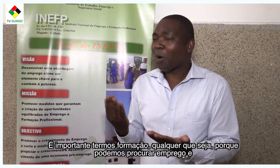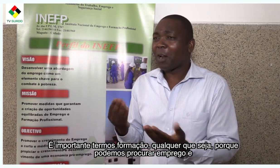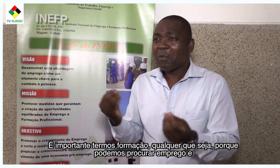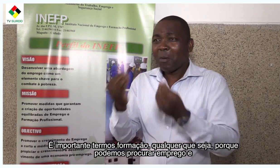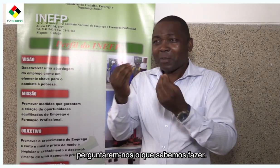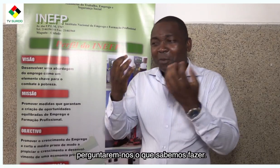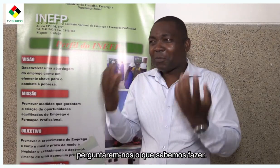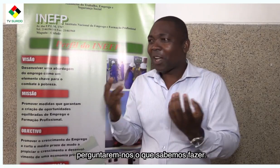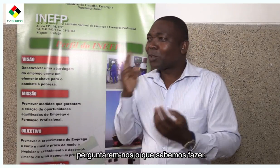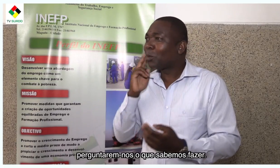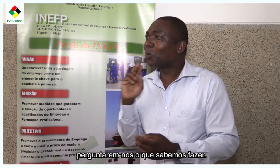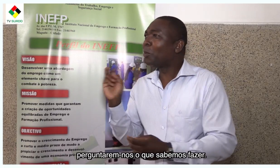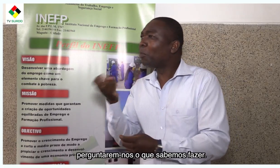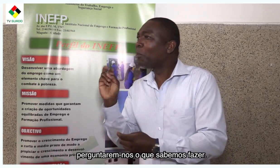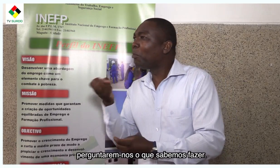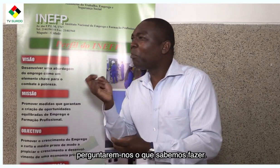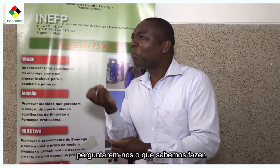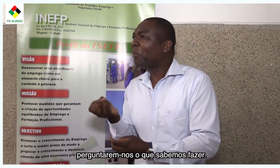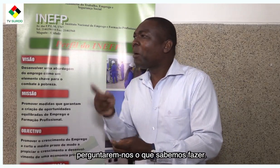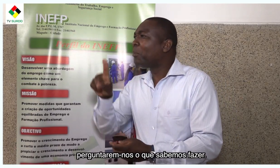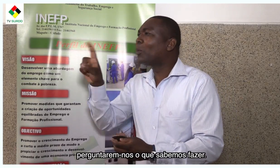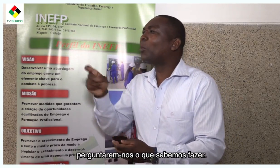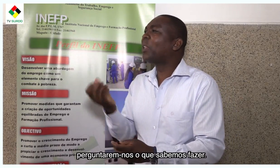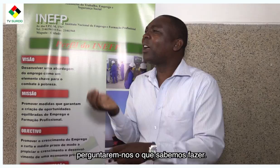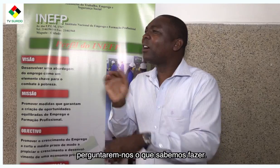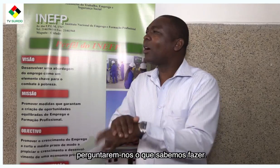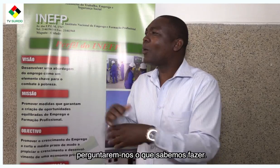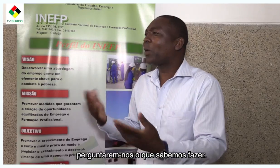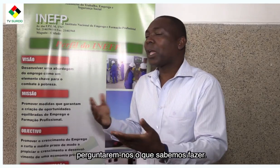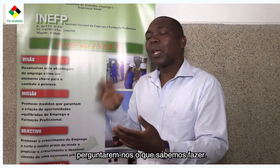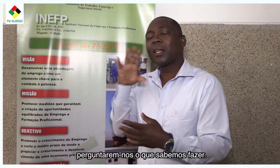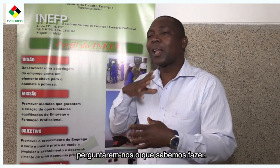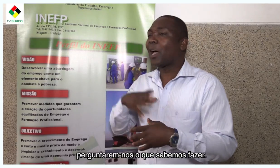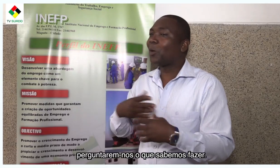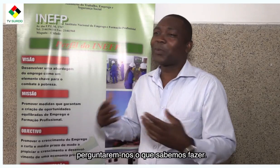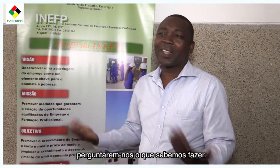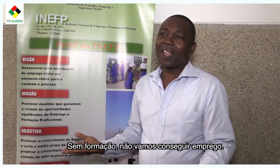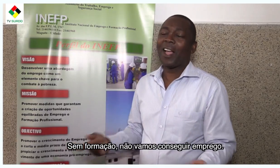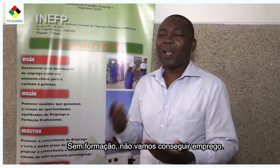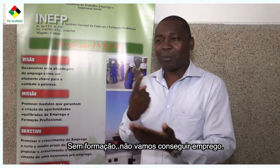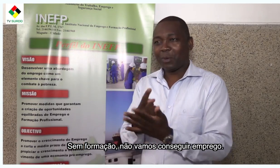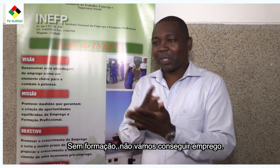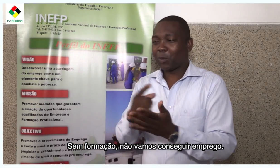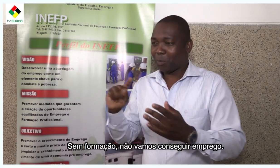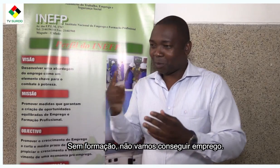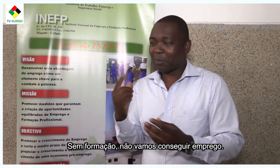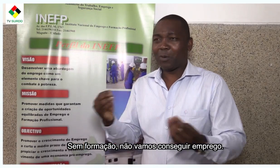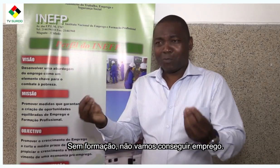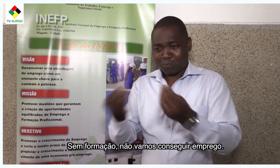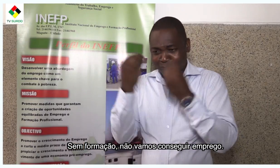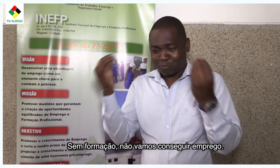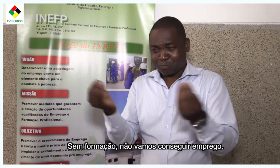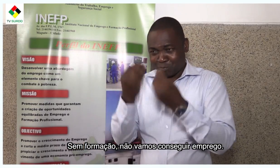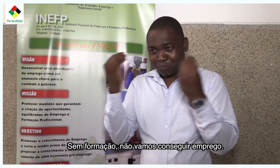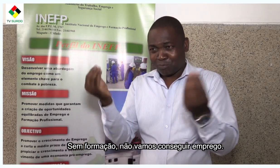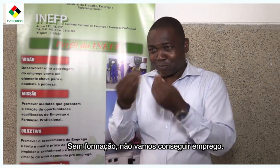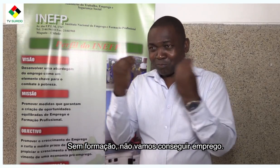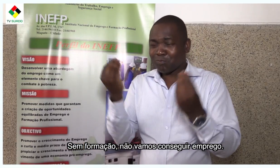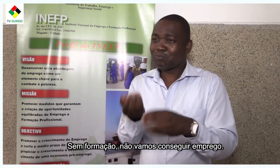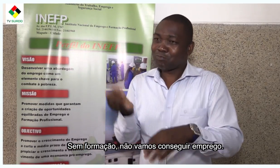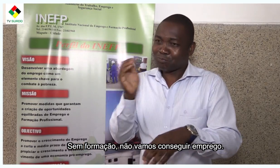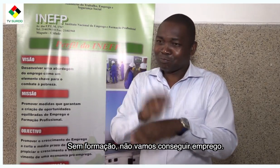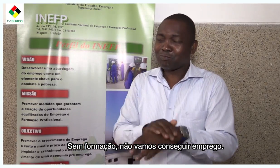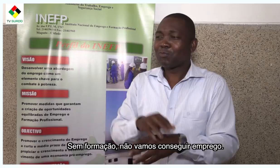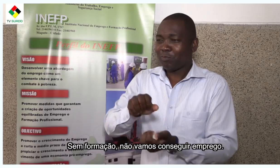e perguntar-nos o que sabemos fazer. Sem formação, não vamos conseguir emprego.